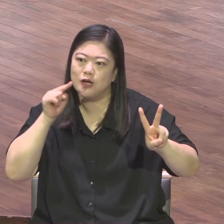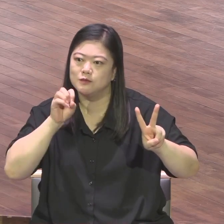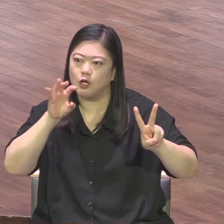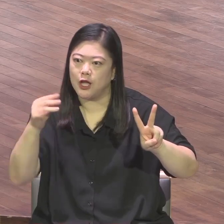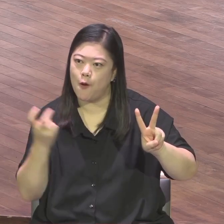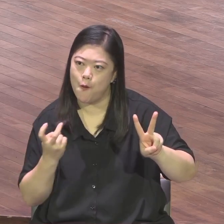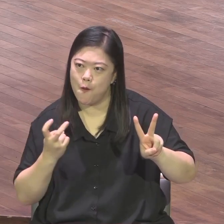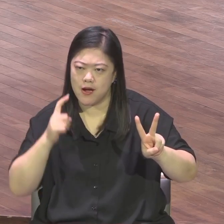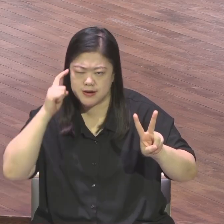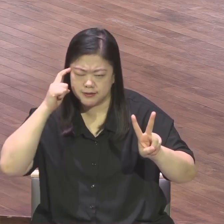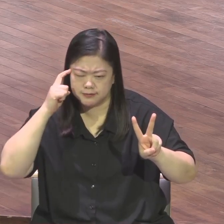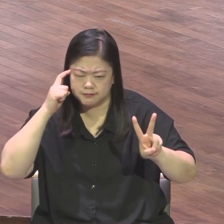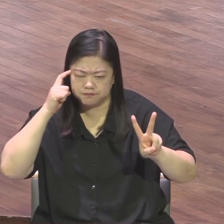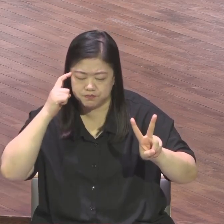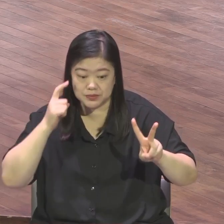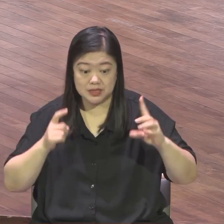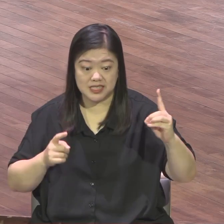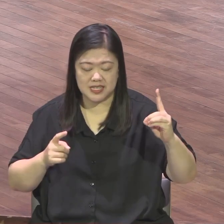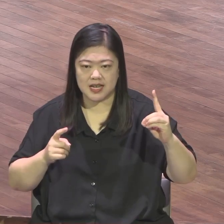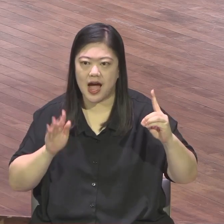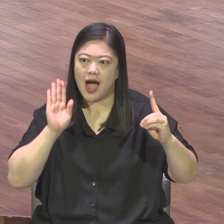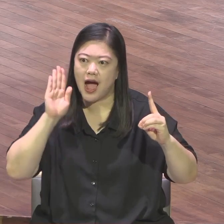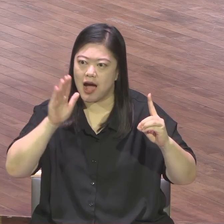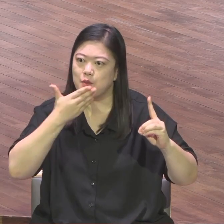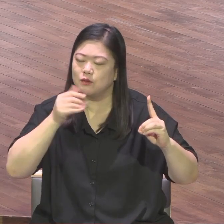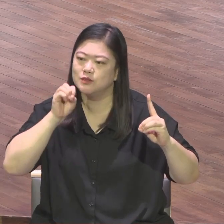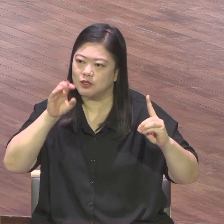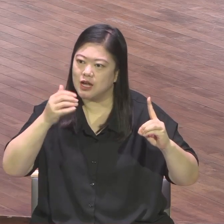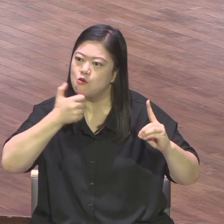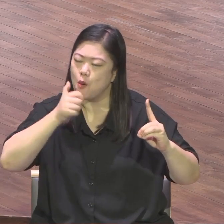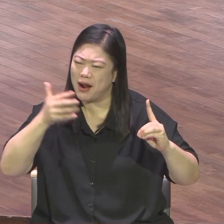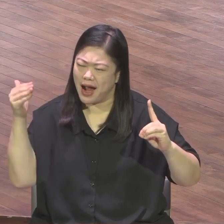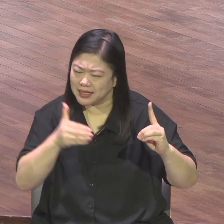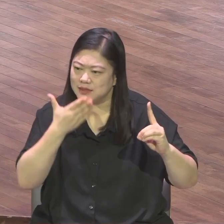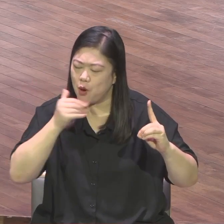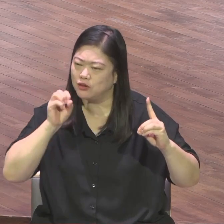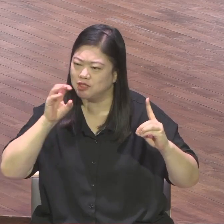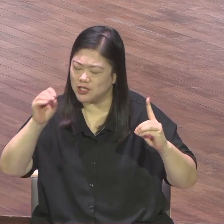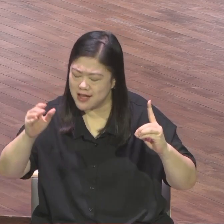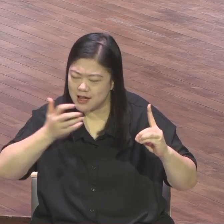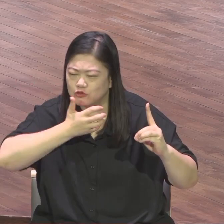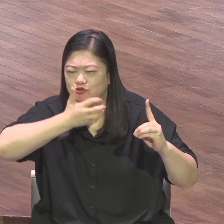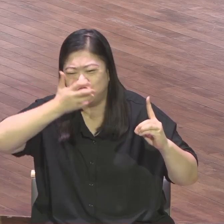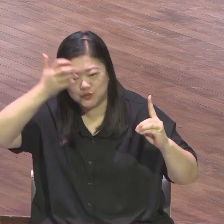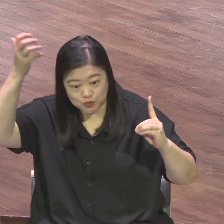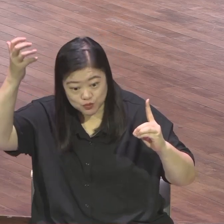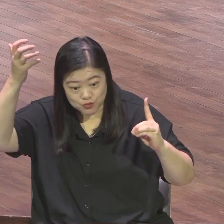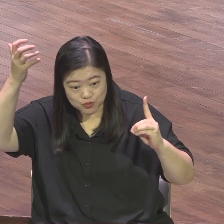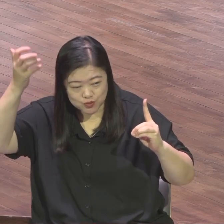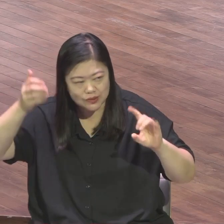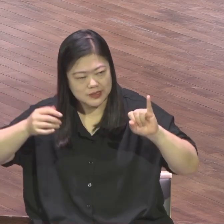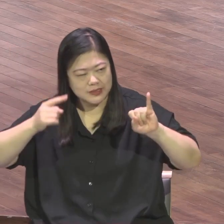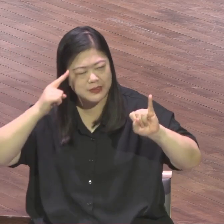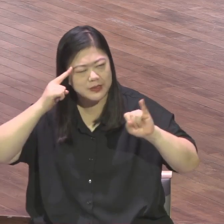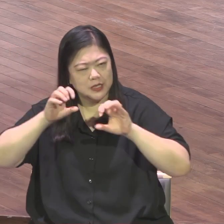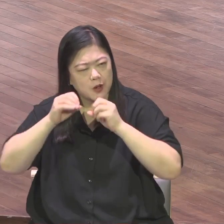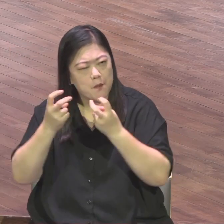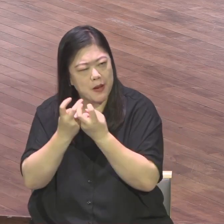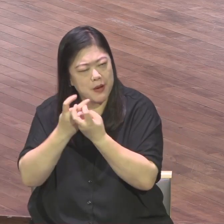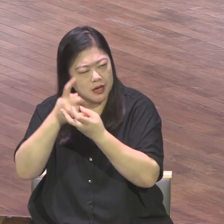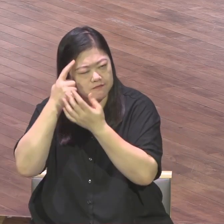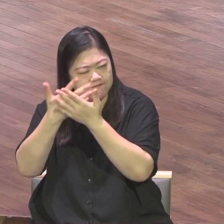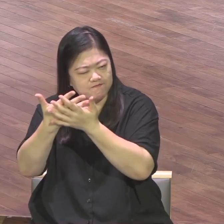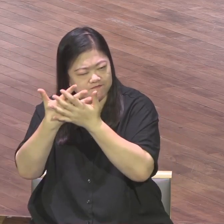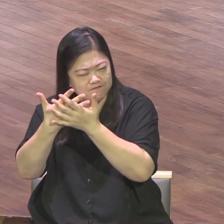CVDIP의 망대를 세우는 삶을 살아야 돼요. 아멘. CVDIP를 잘 모르는 분들은 다시 들으시고 또